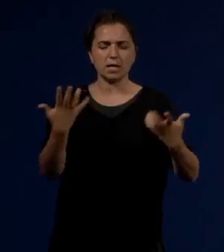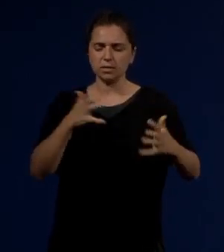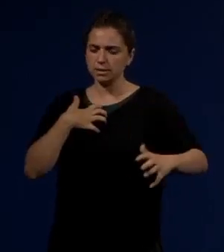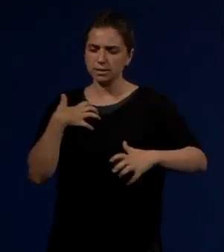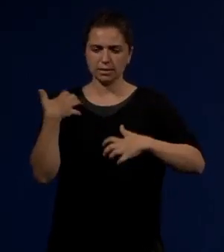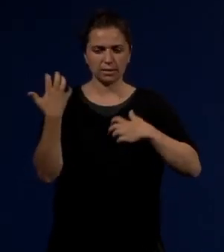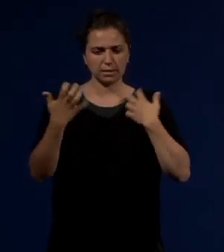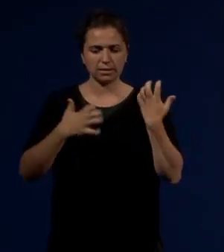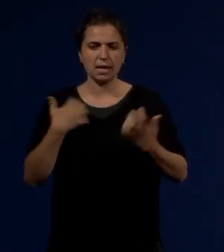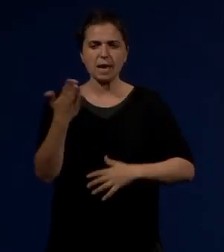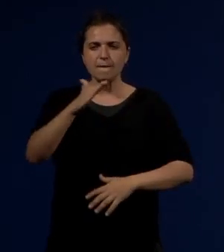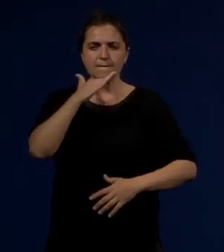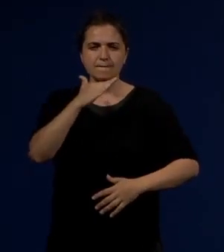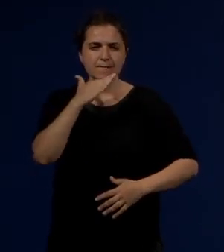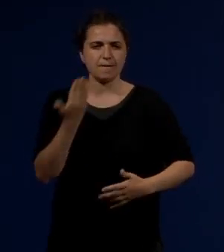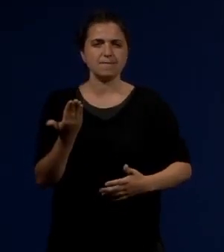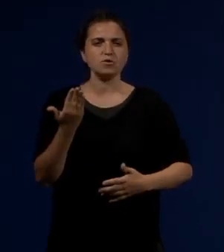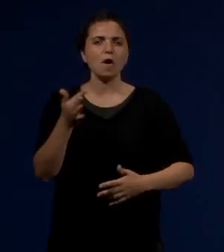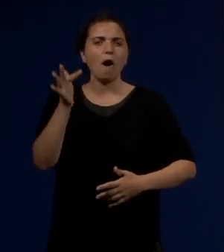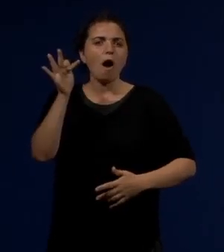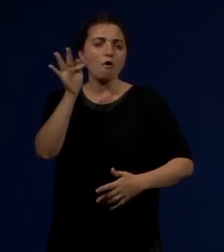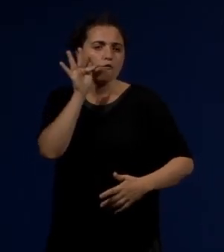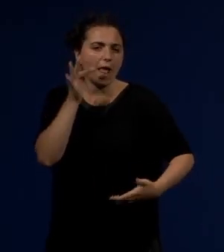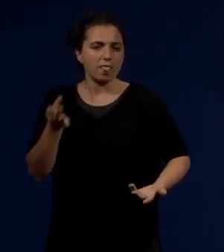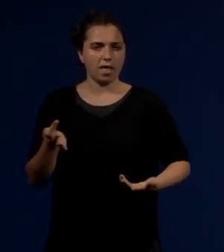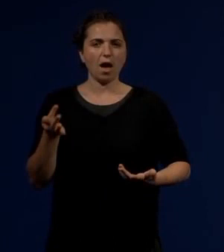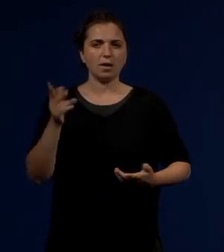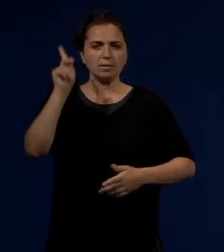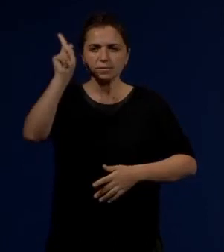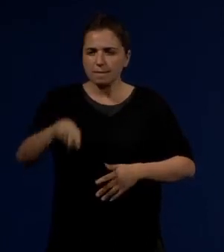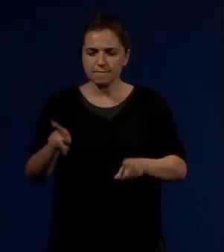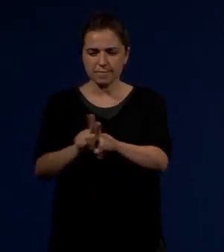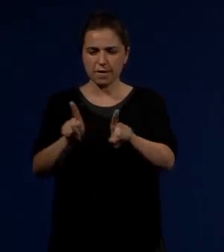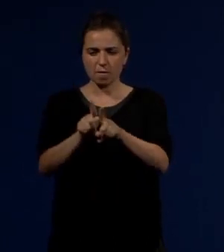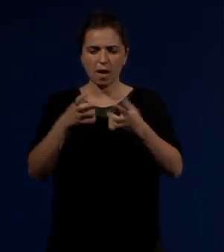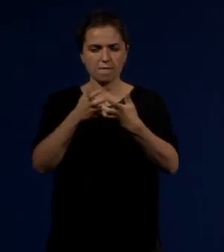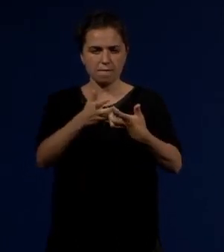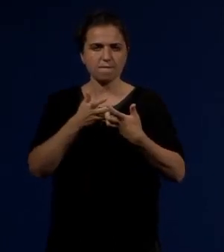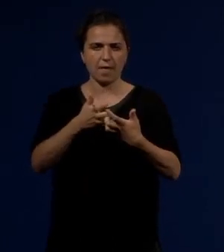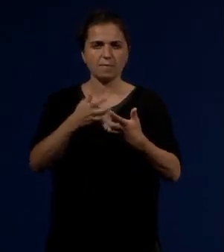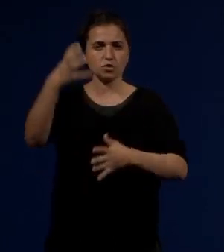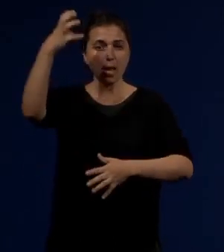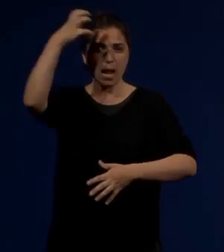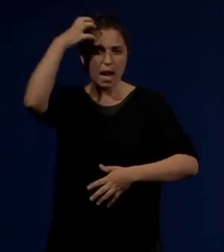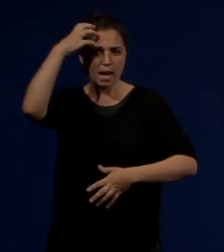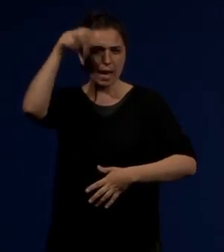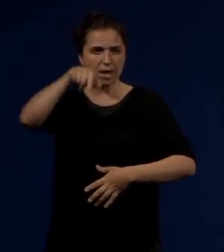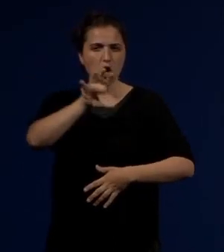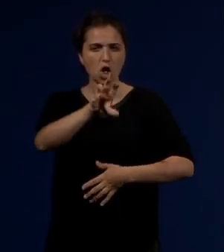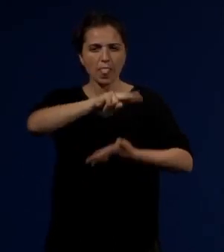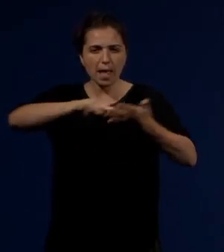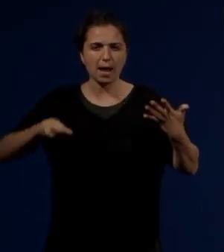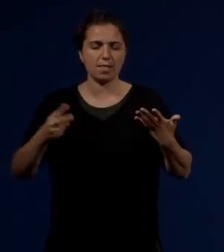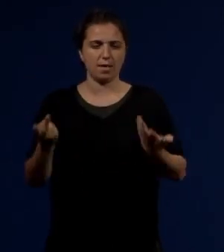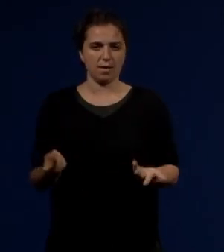cando chegou a francesada polas armas contra os franceses, levantándonos e constituindo a primeira xunta superior do Reino de Galicia, precedente da